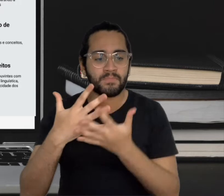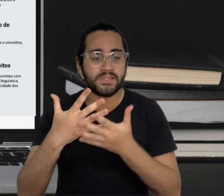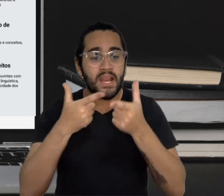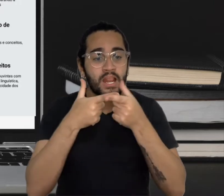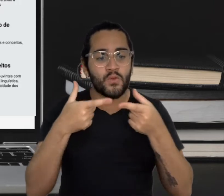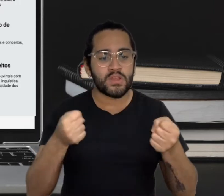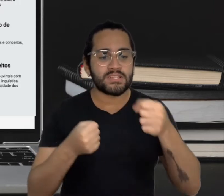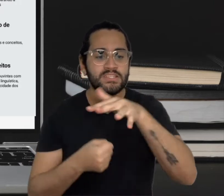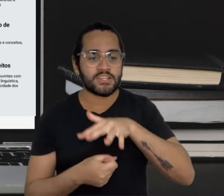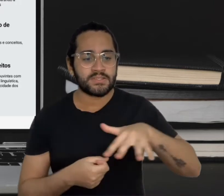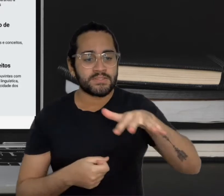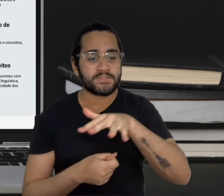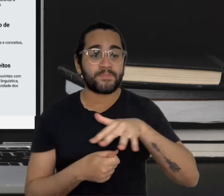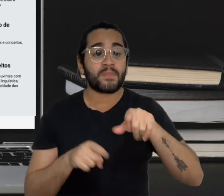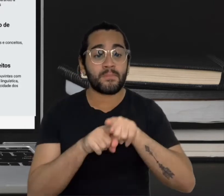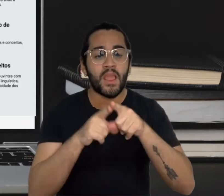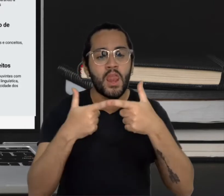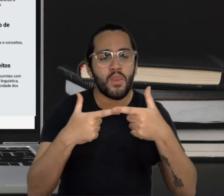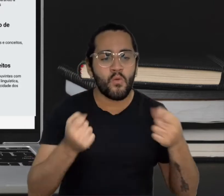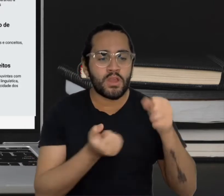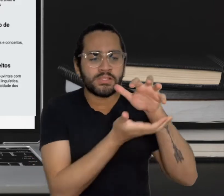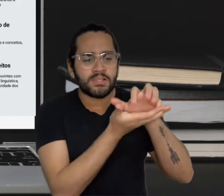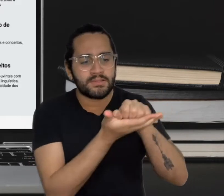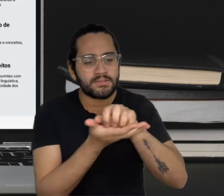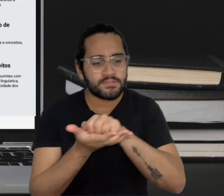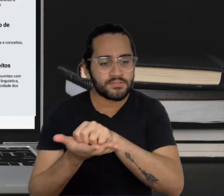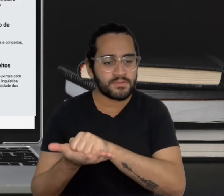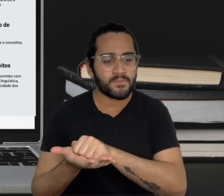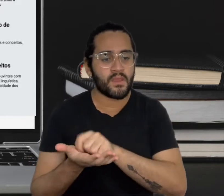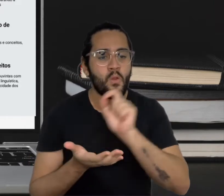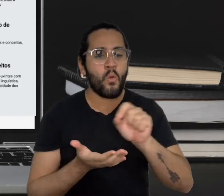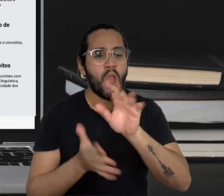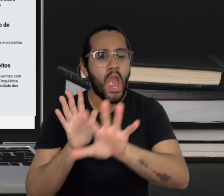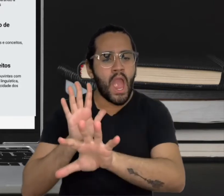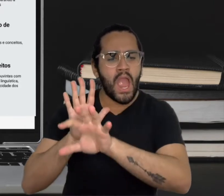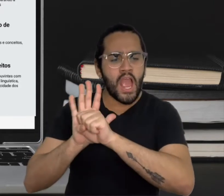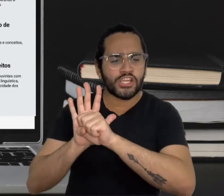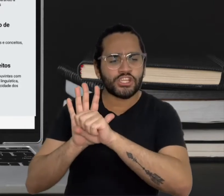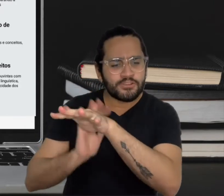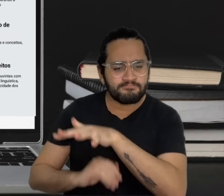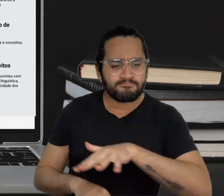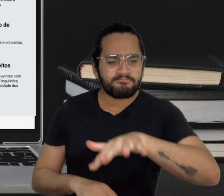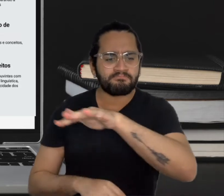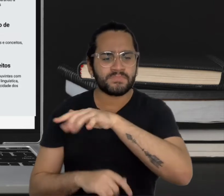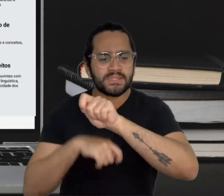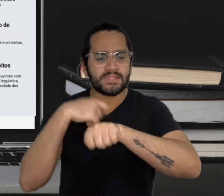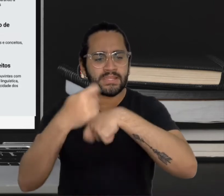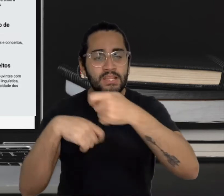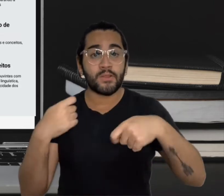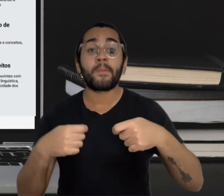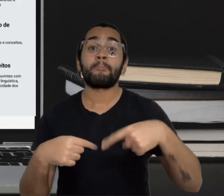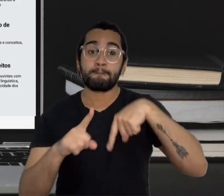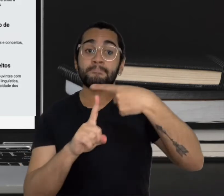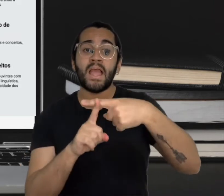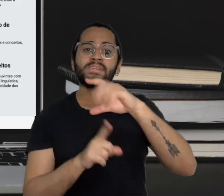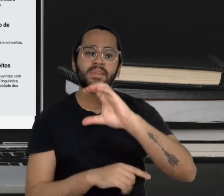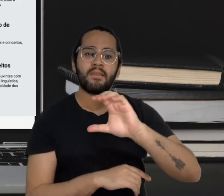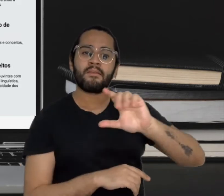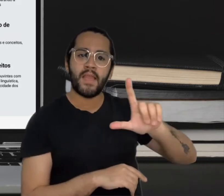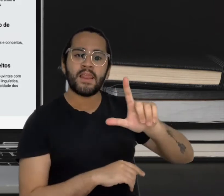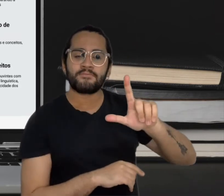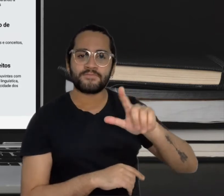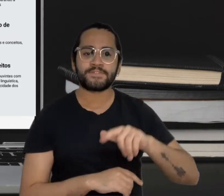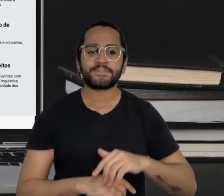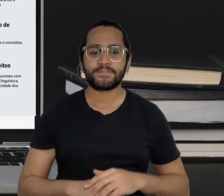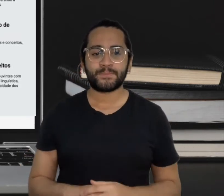em biologia, em Libras, na linguística aplicada, e tinham como base a iconicidade desses sinais e